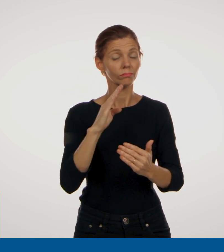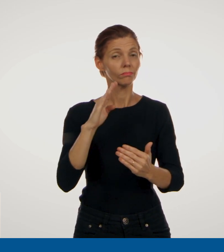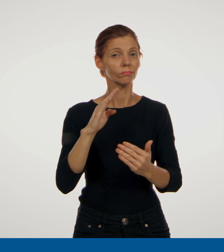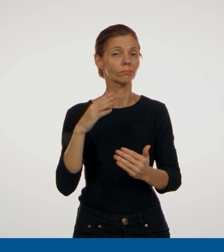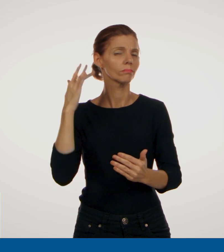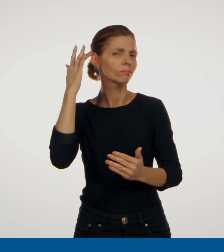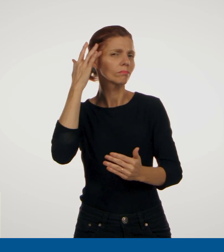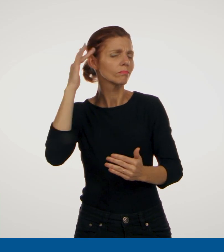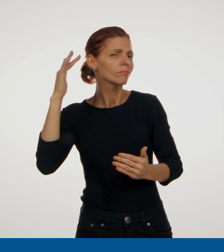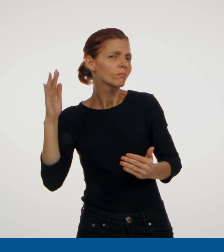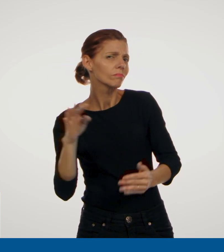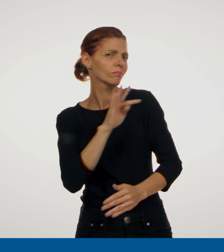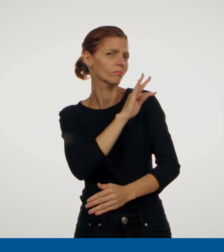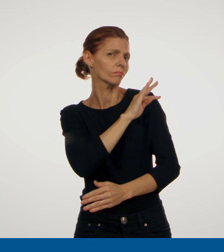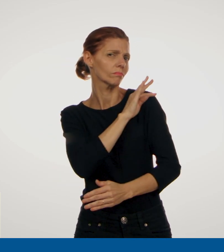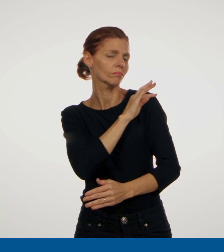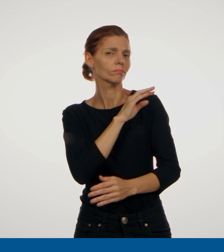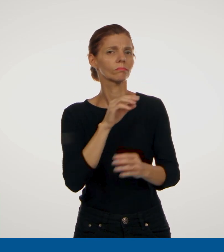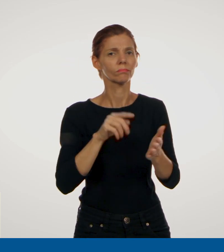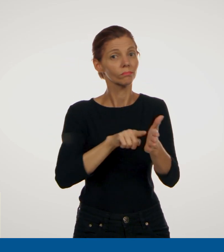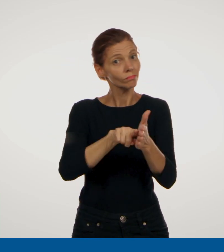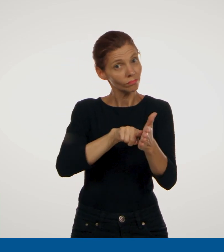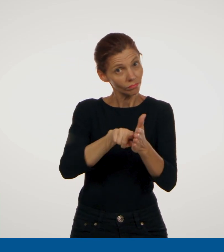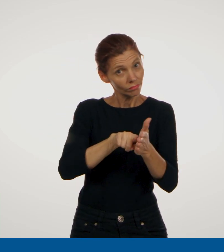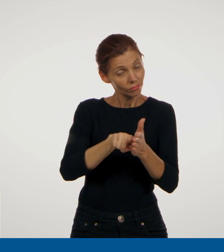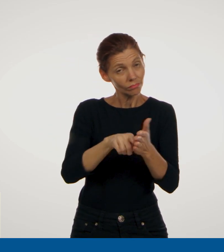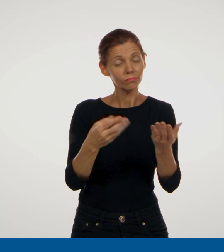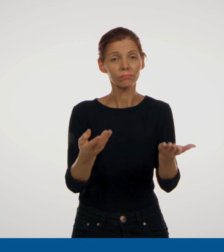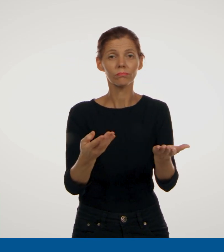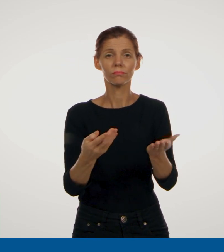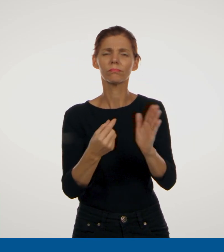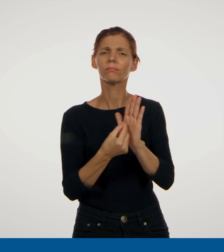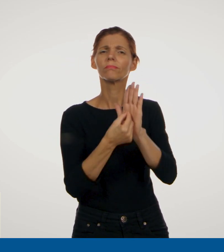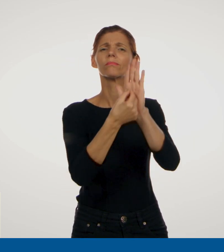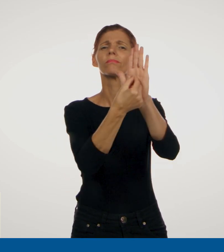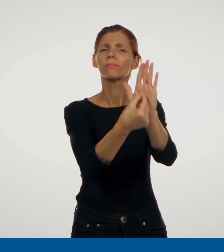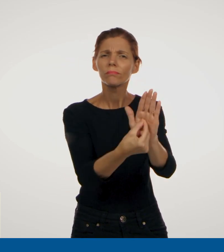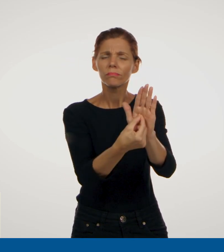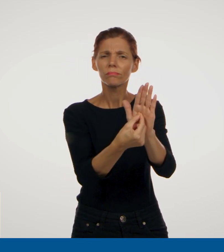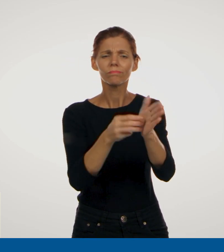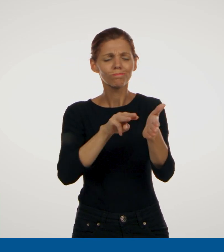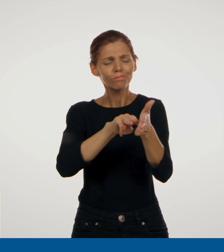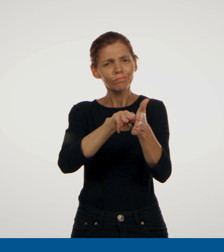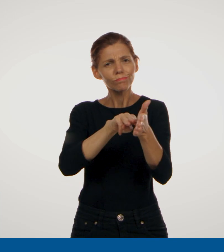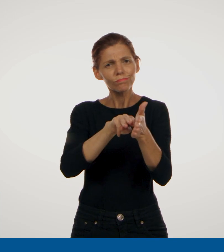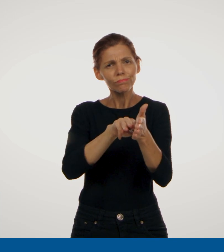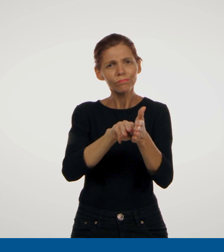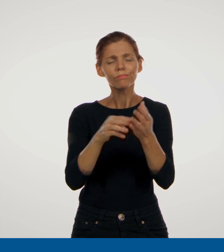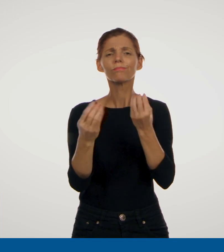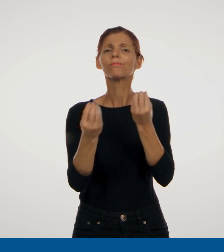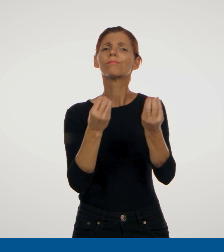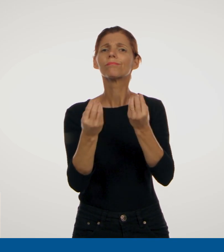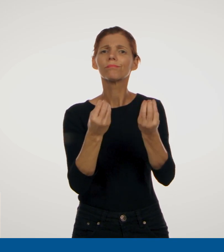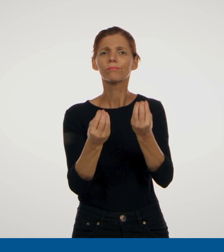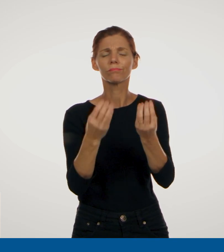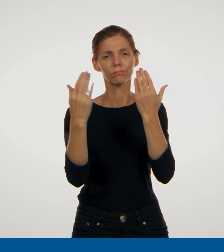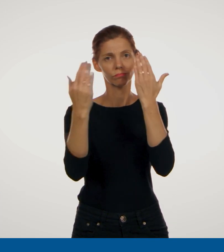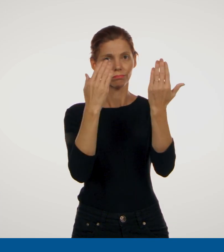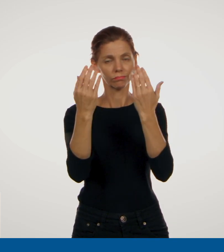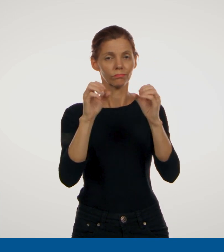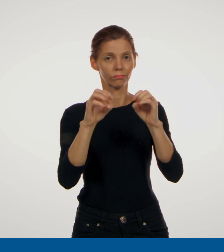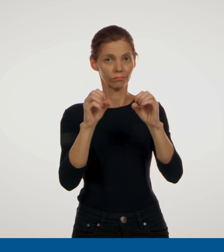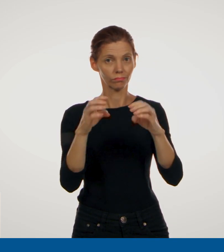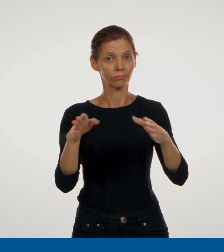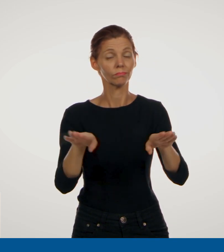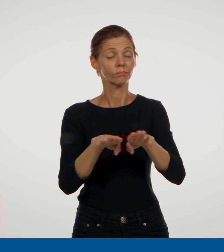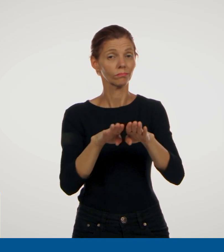seu desenvolvimento, discursos teóricos, técnicas e as pesquisas da área, as tendências e as concepções atuais